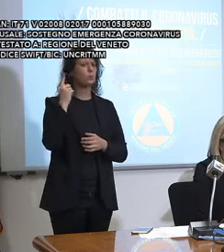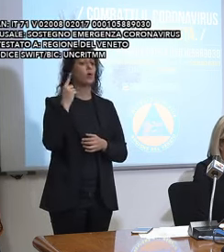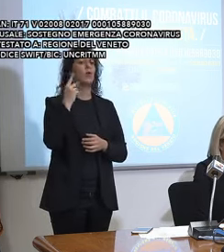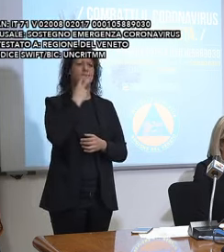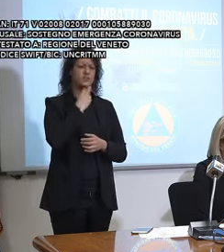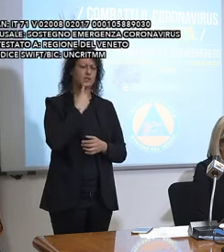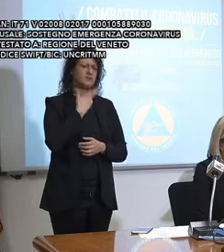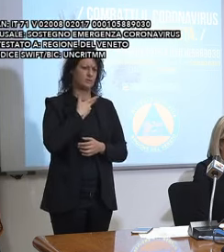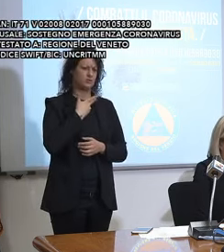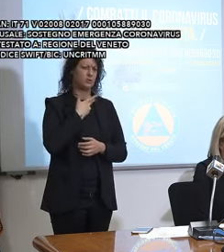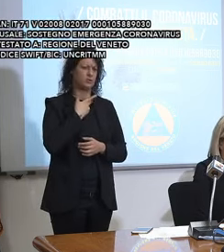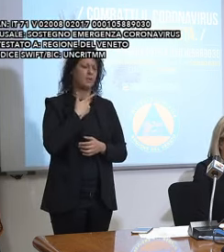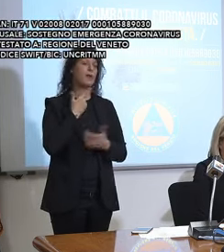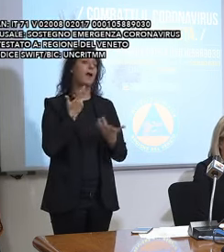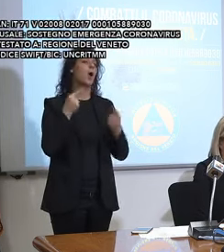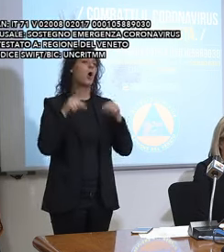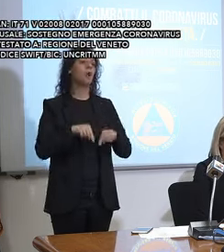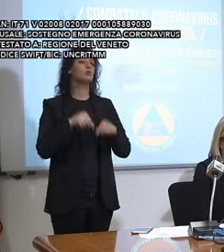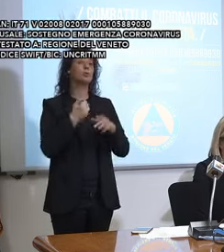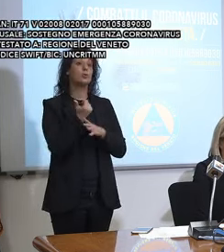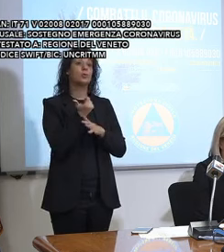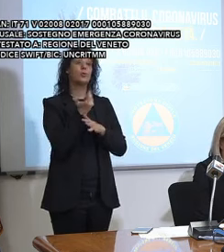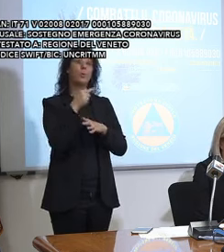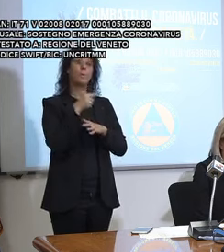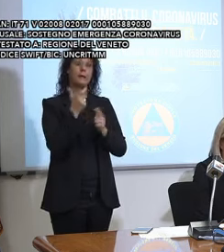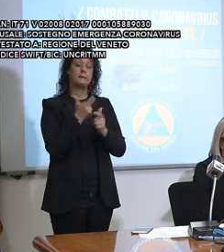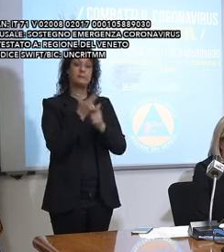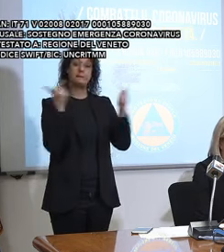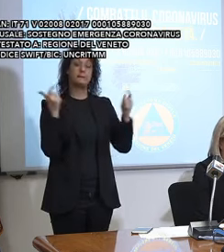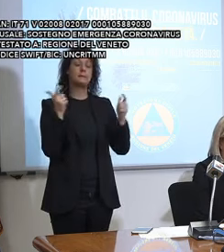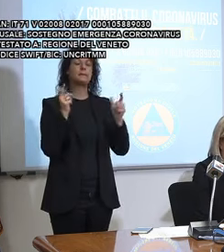oggi sicuramente i numeri più importanti si trovano